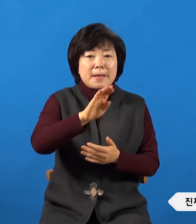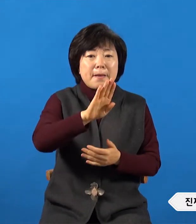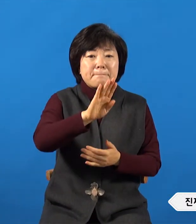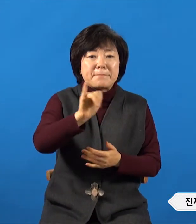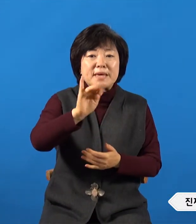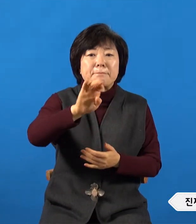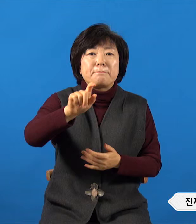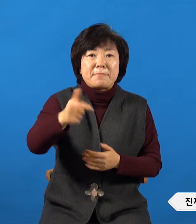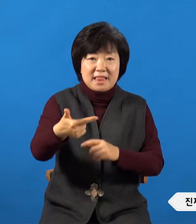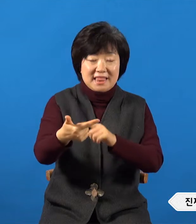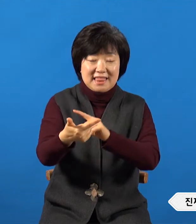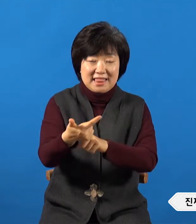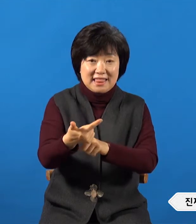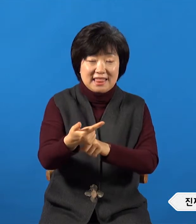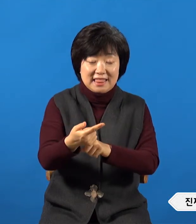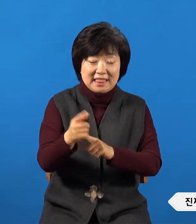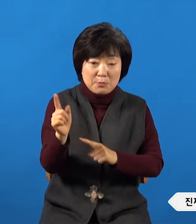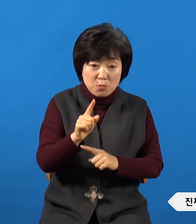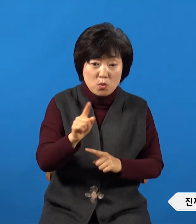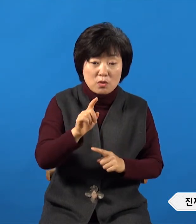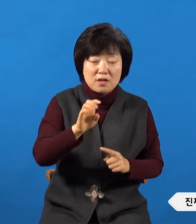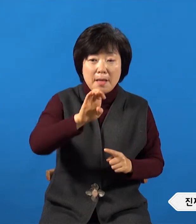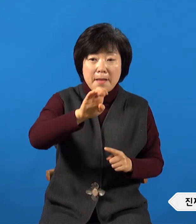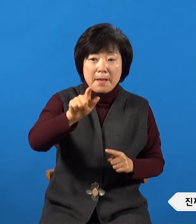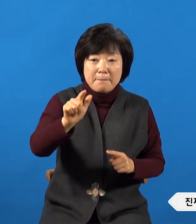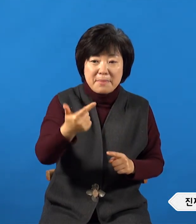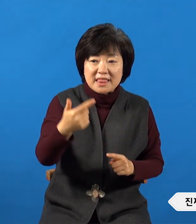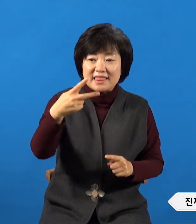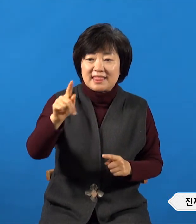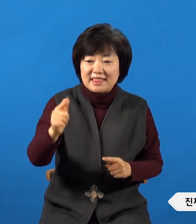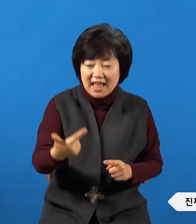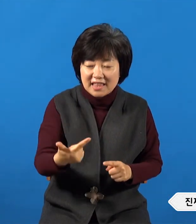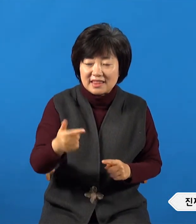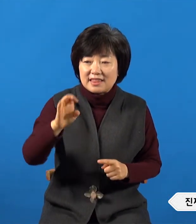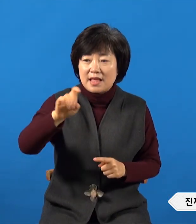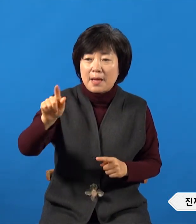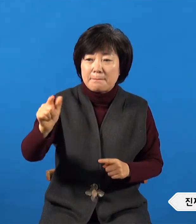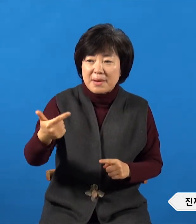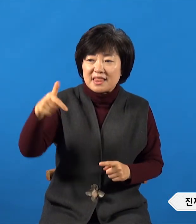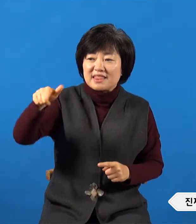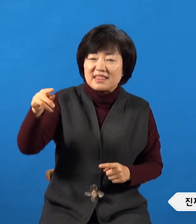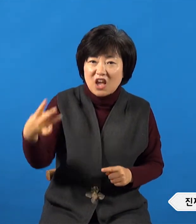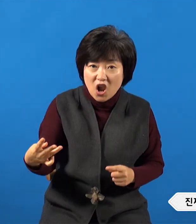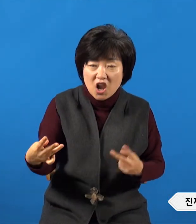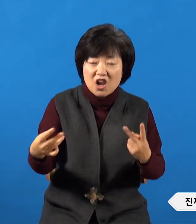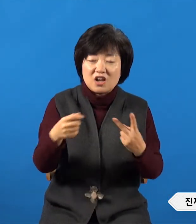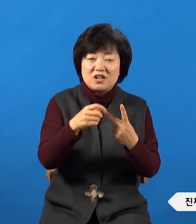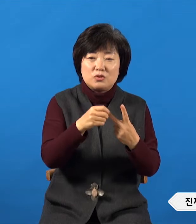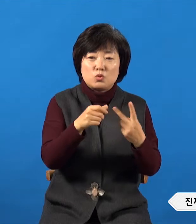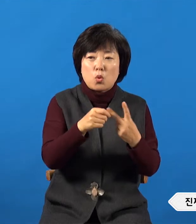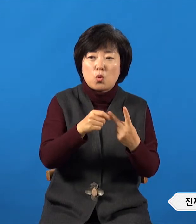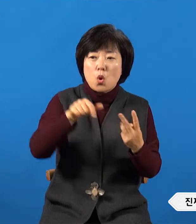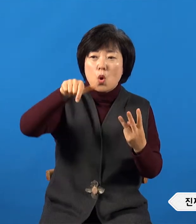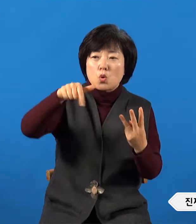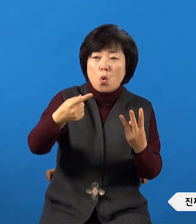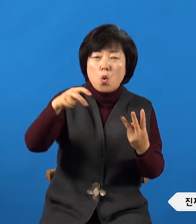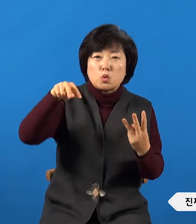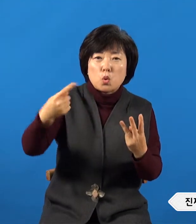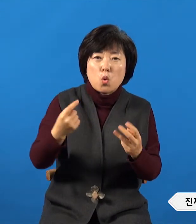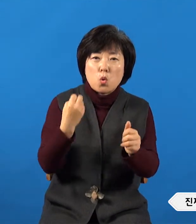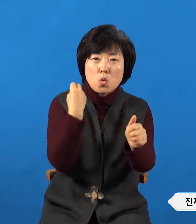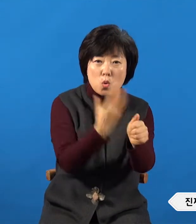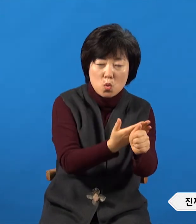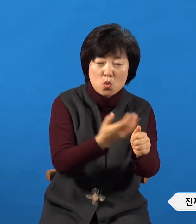그 단어의 뜻은 판단한다, 판결한다, 또는 고소한다, 벌한다, 이런 뜻을